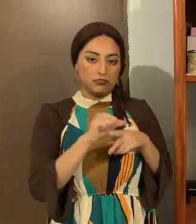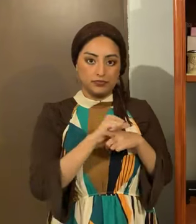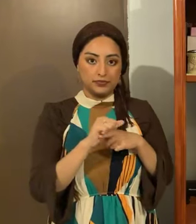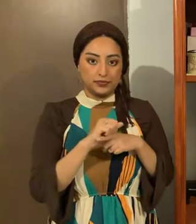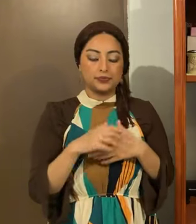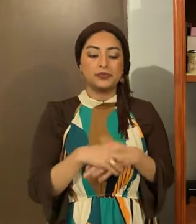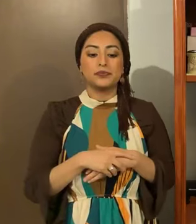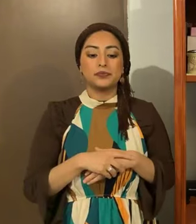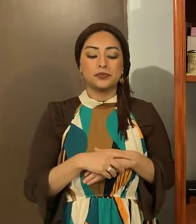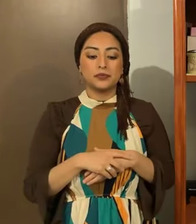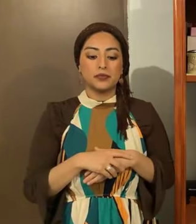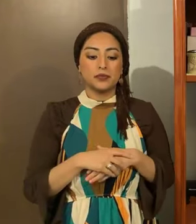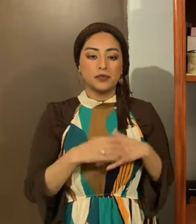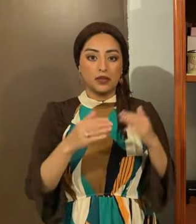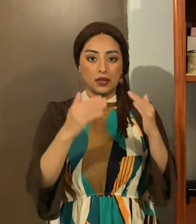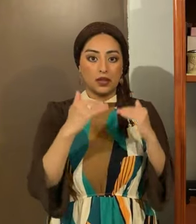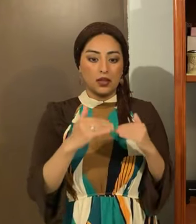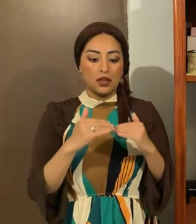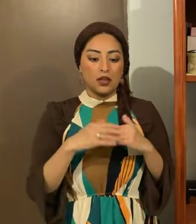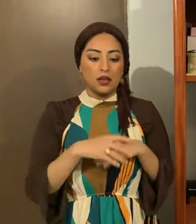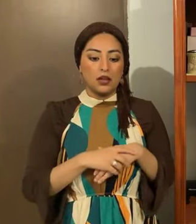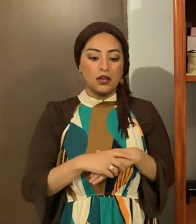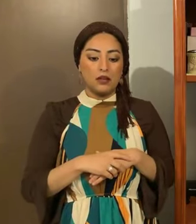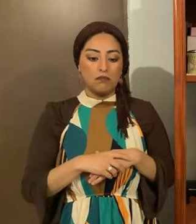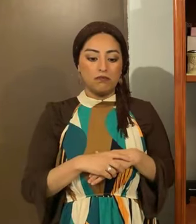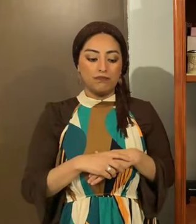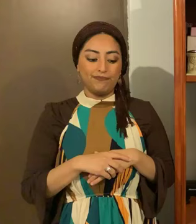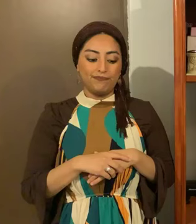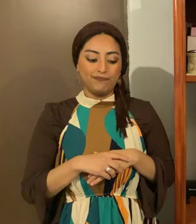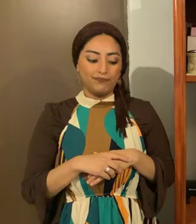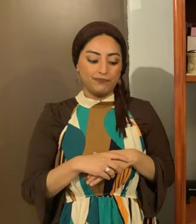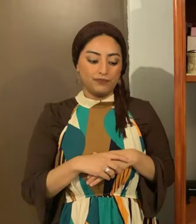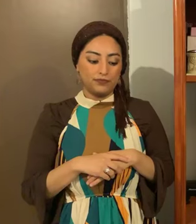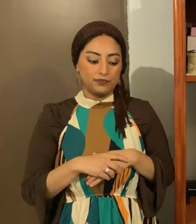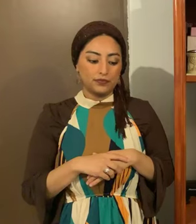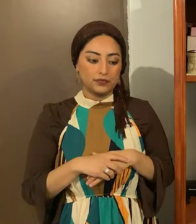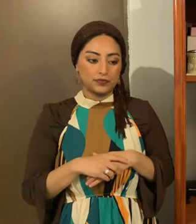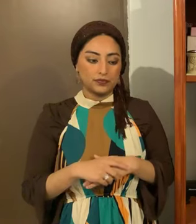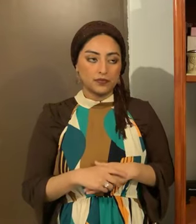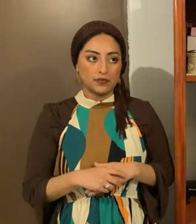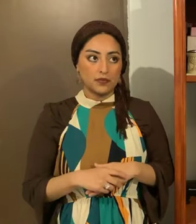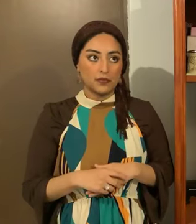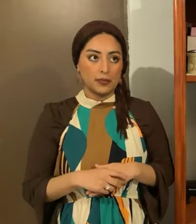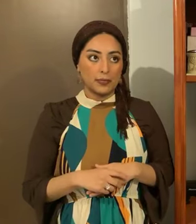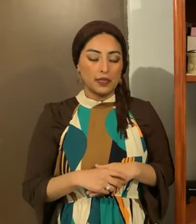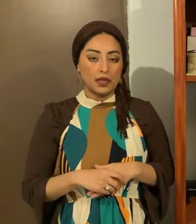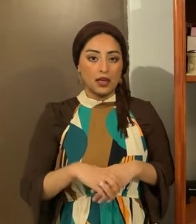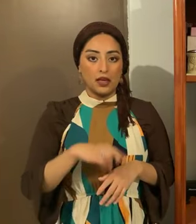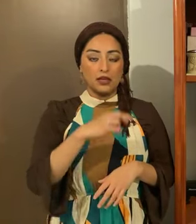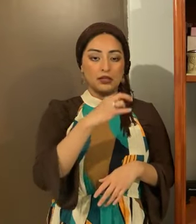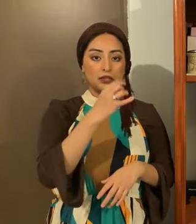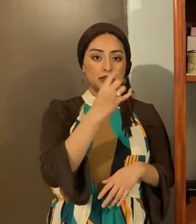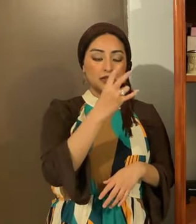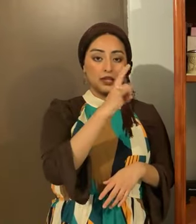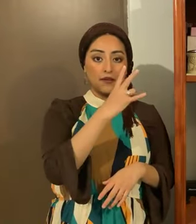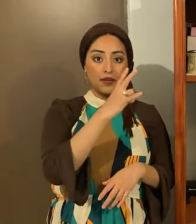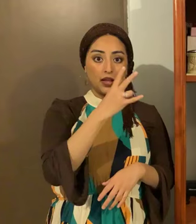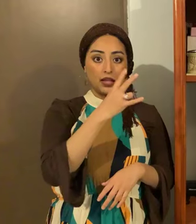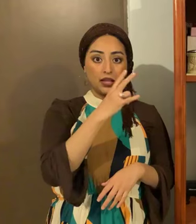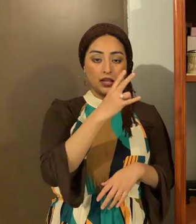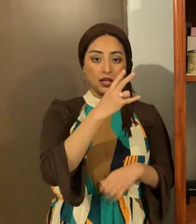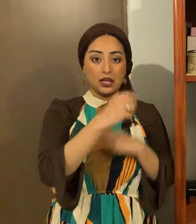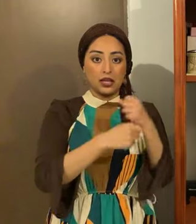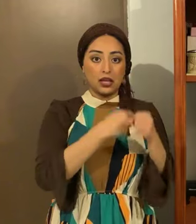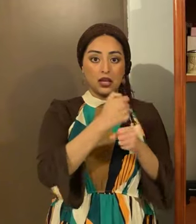¿verdad? Aquí es donde entramos a la vocalización y canto. ¿Sí? De los 17 años en